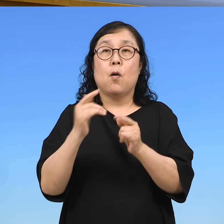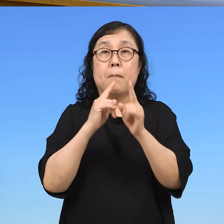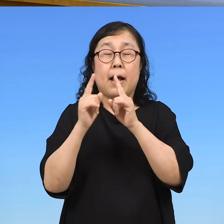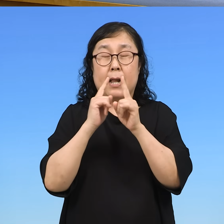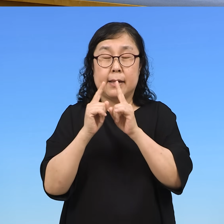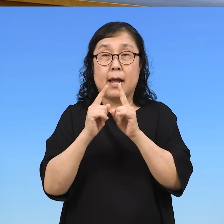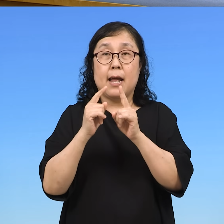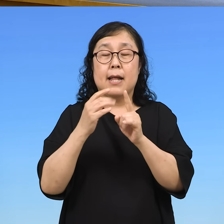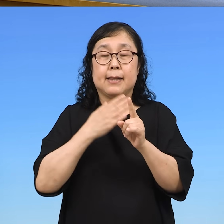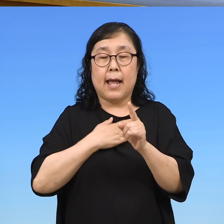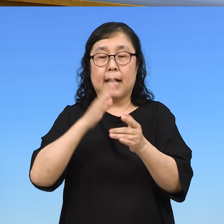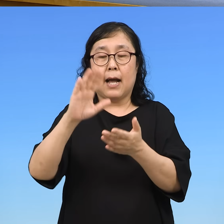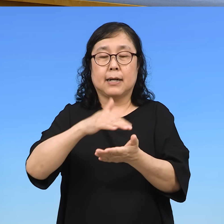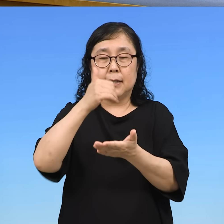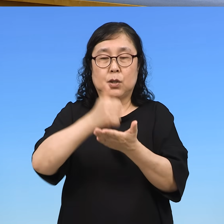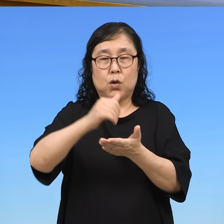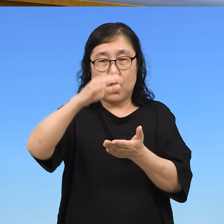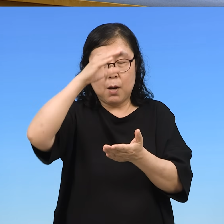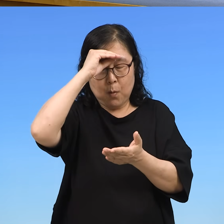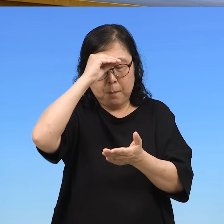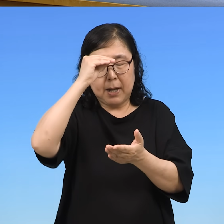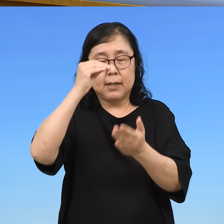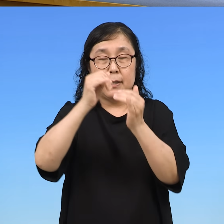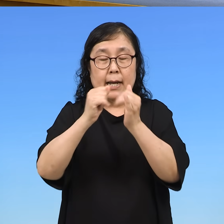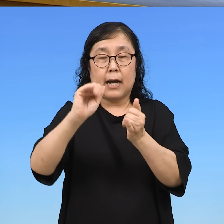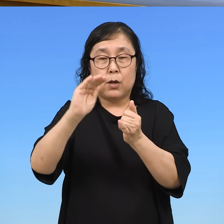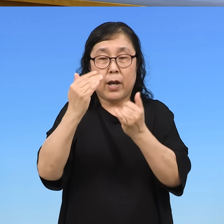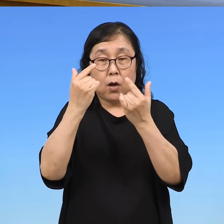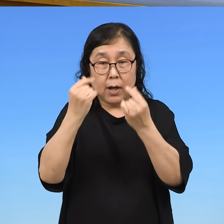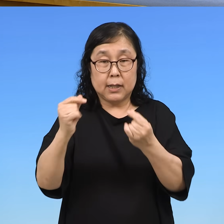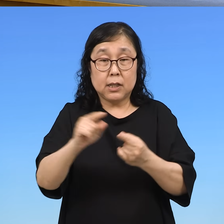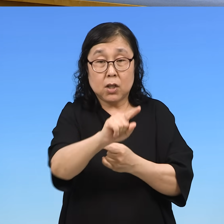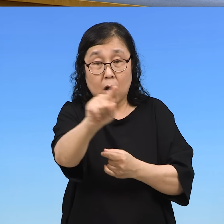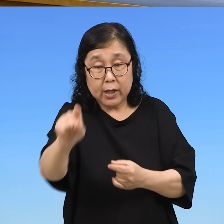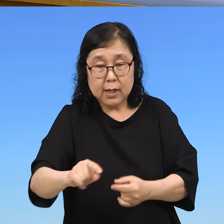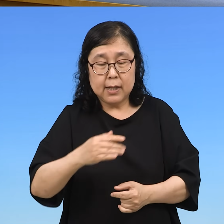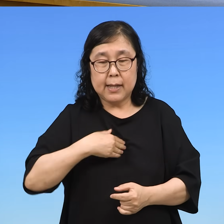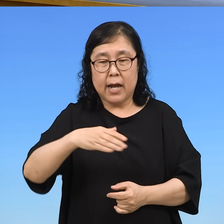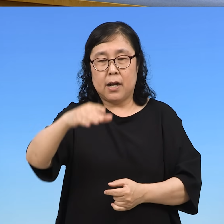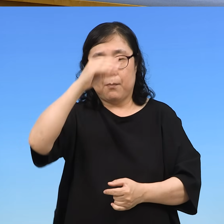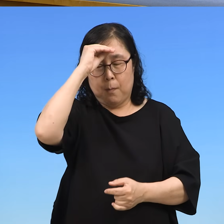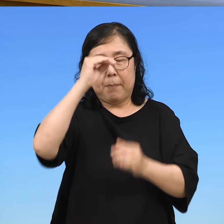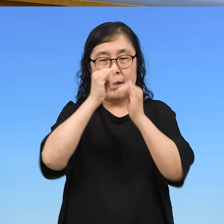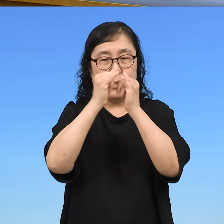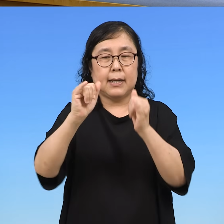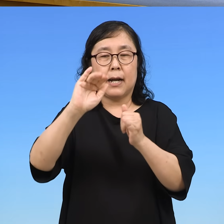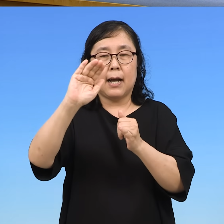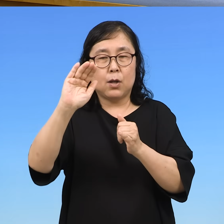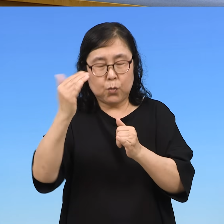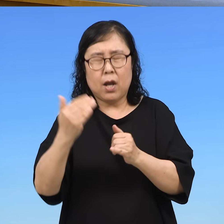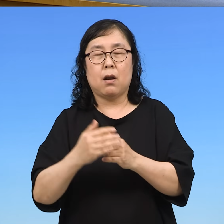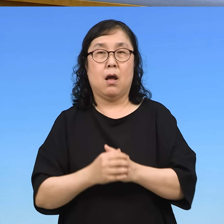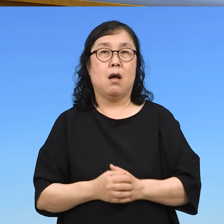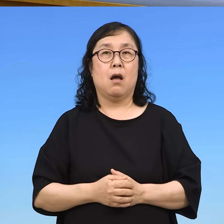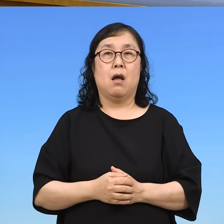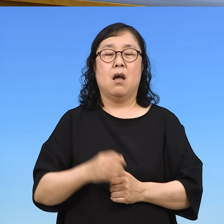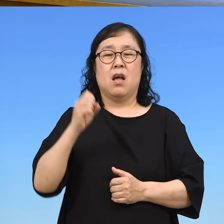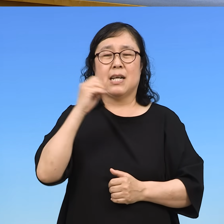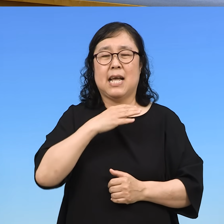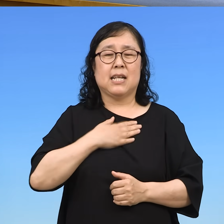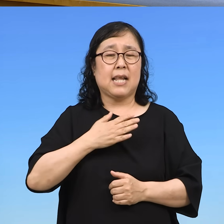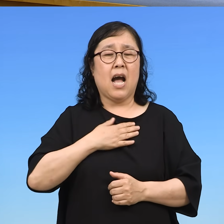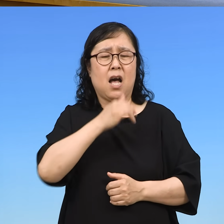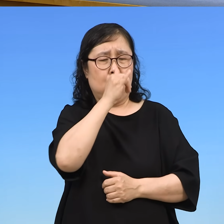뭐라 말합니까? 내가 그리스도를 본받는 자가 된 것 같이 너희는 나를 본받는 자가 되라. 그냥